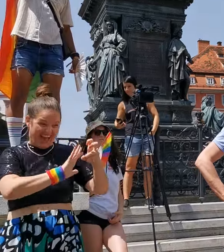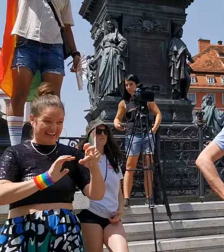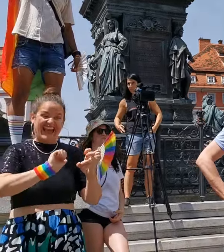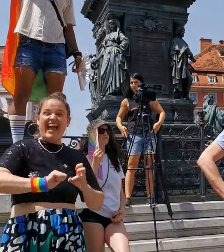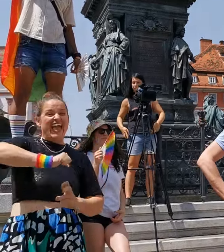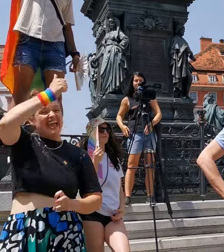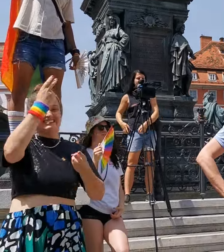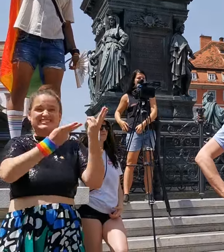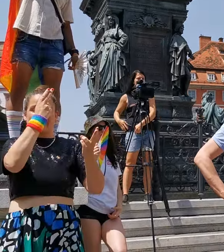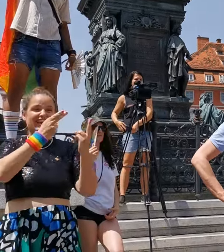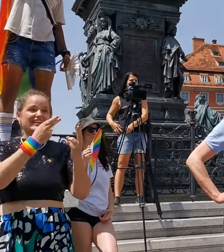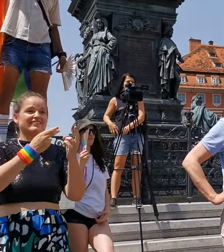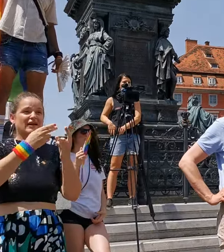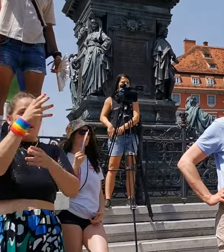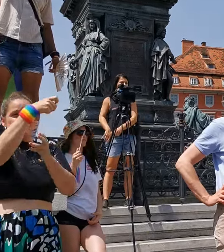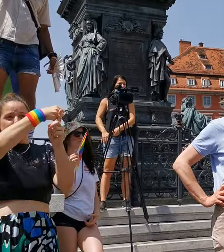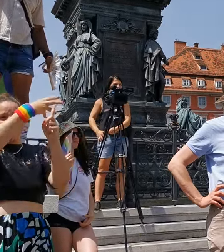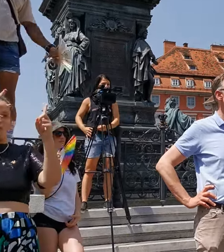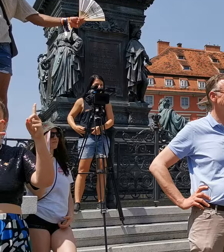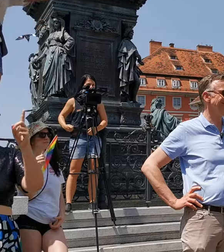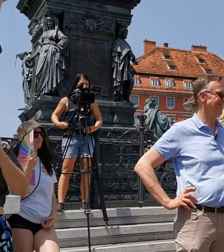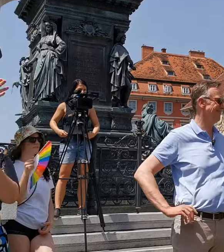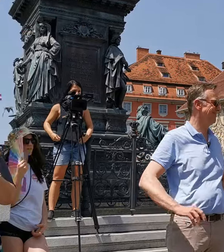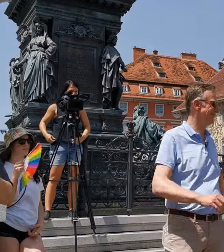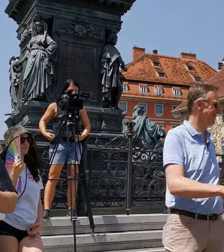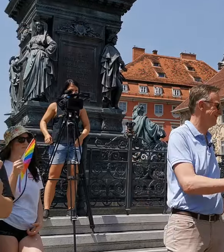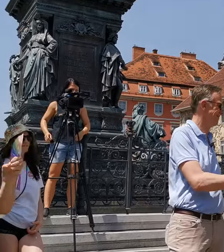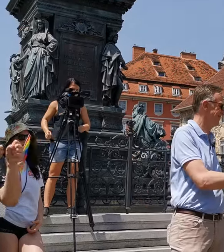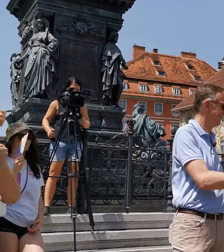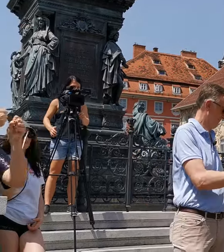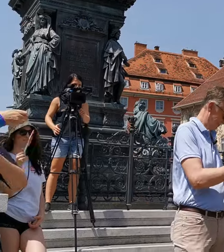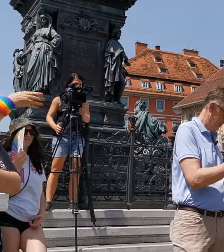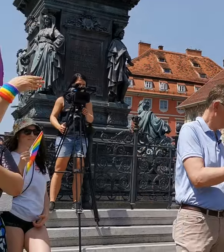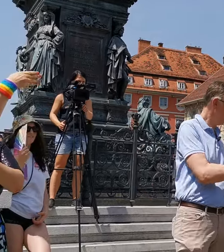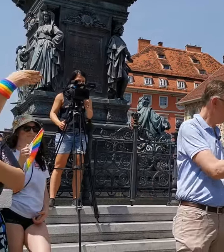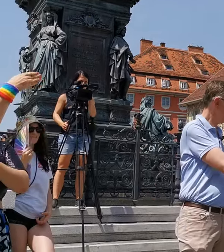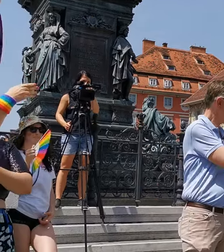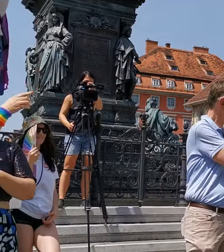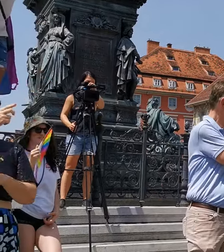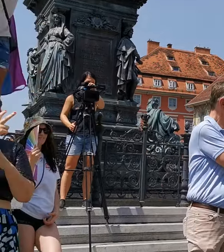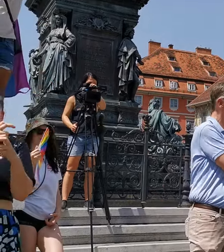Gericht mit der Pride-Fahne. Michi, warum hast du das gemacht?